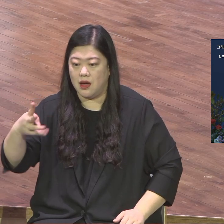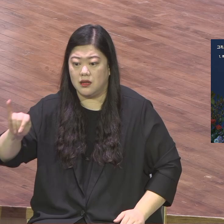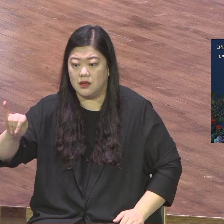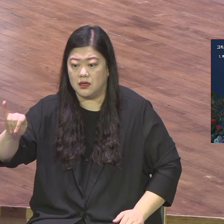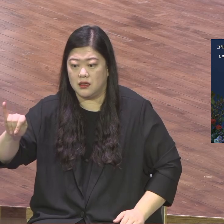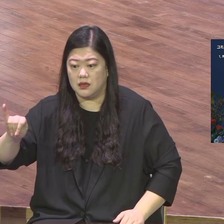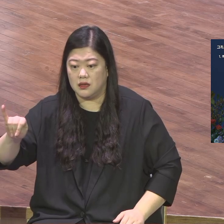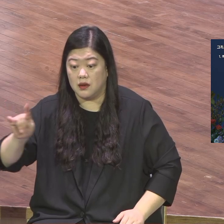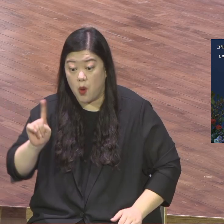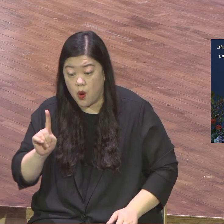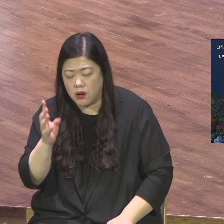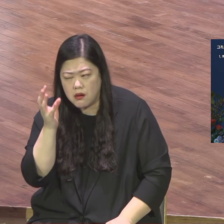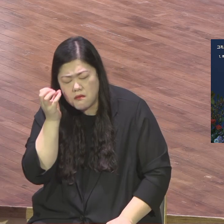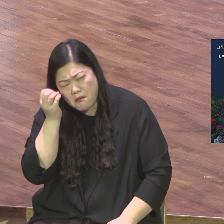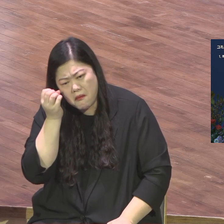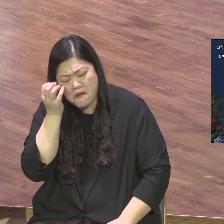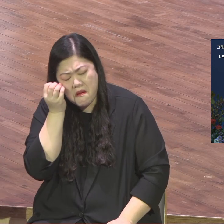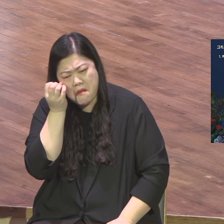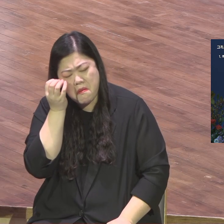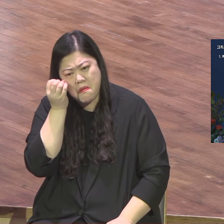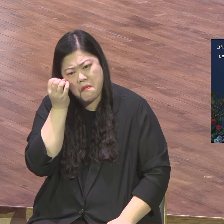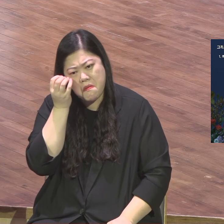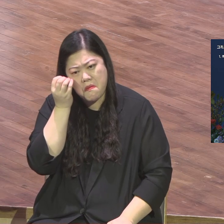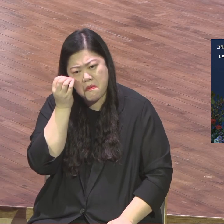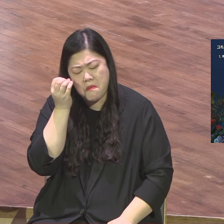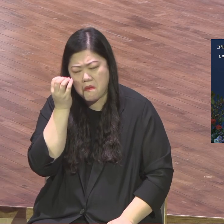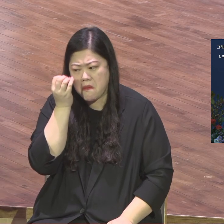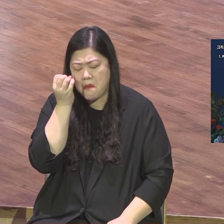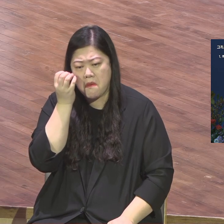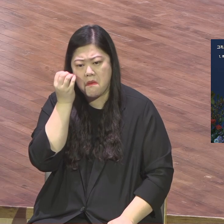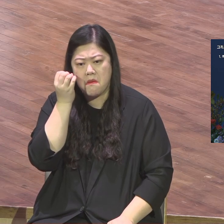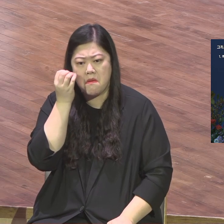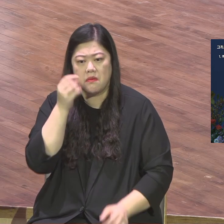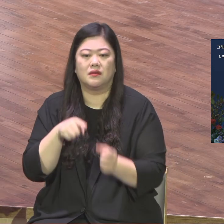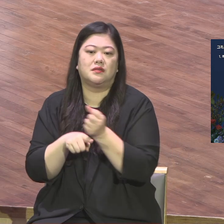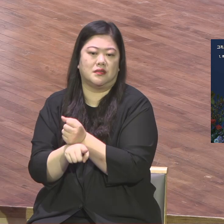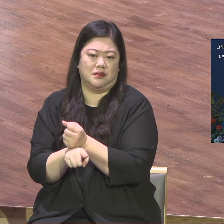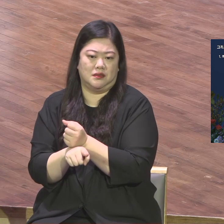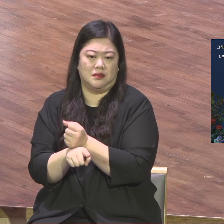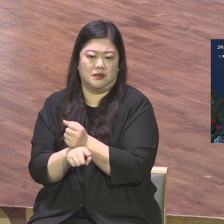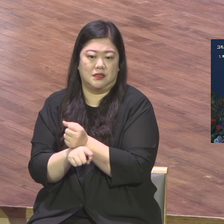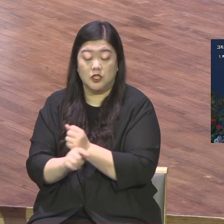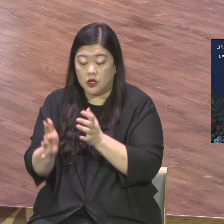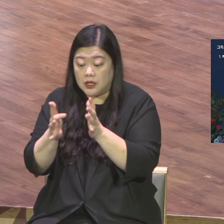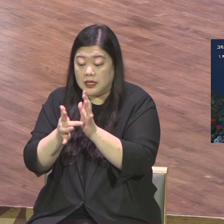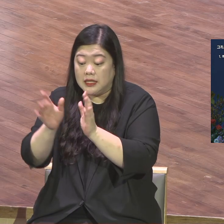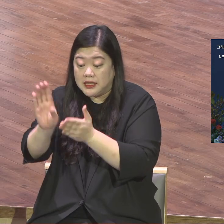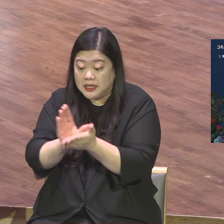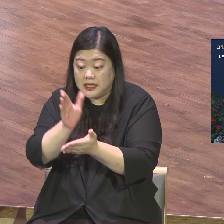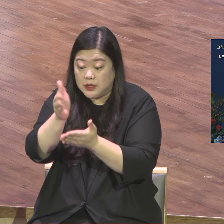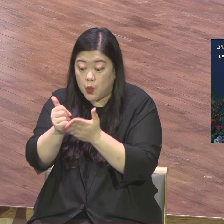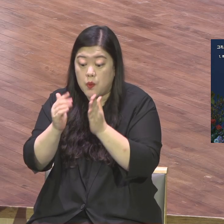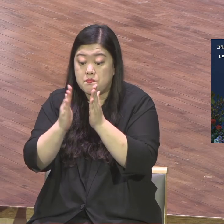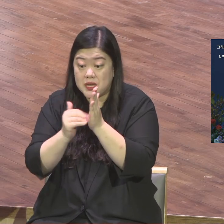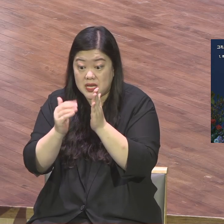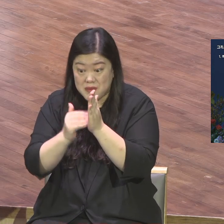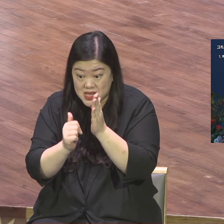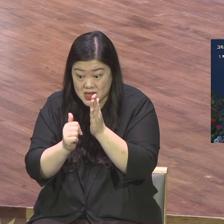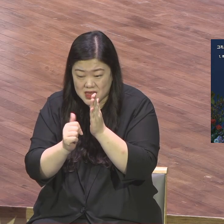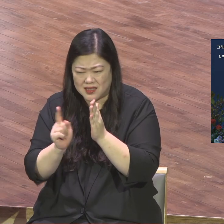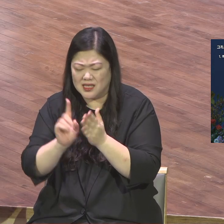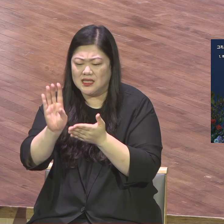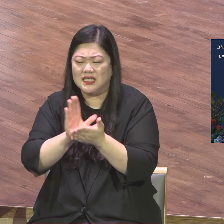표현보다는 신비라는 표현을 쓰는 것이 더 이해하기 쉽죠. 신비. 그리스도의 비밀.